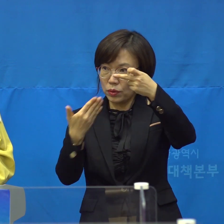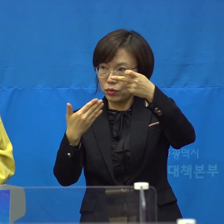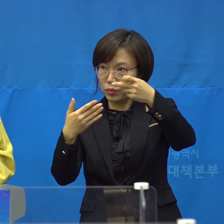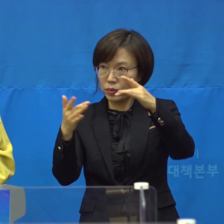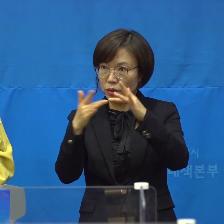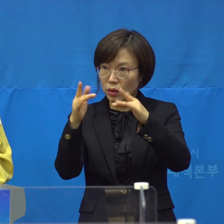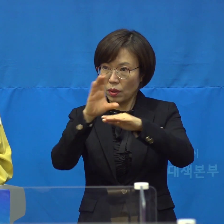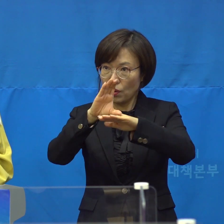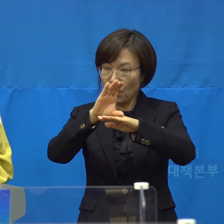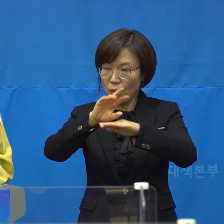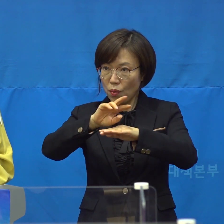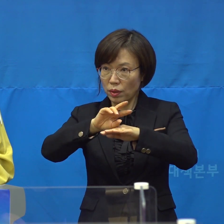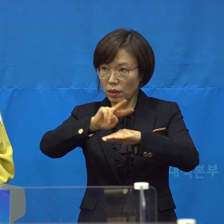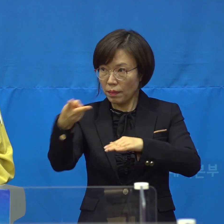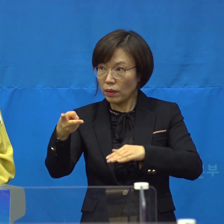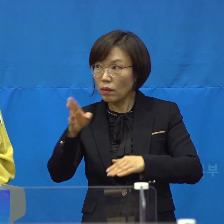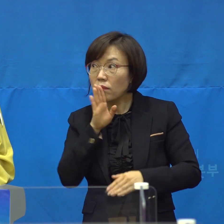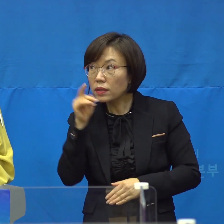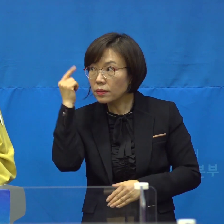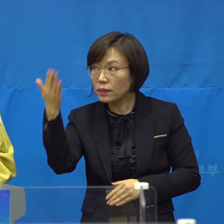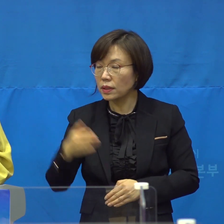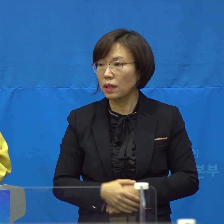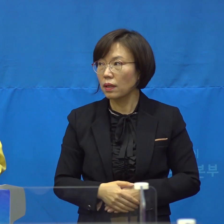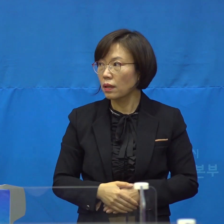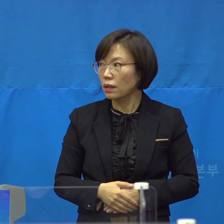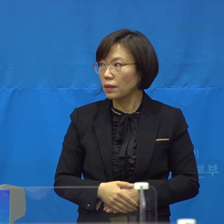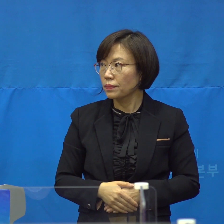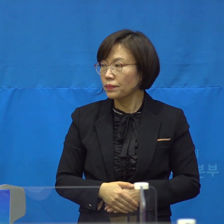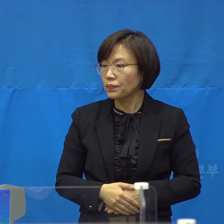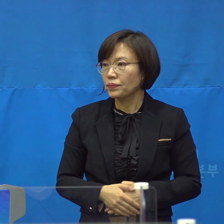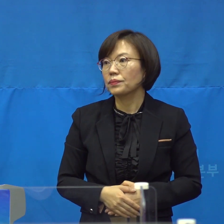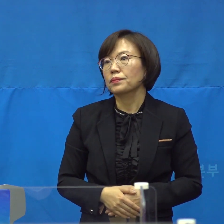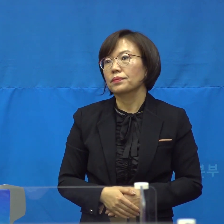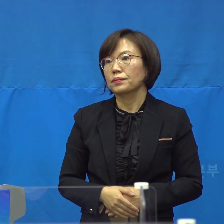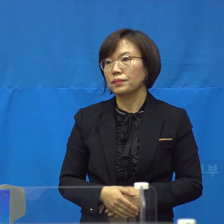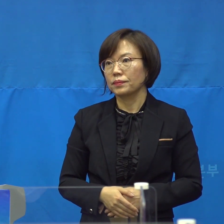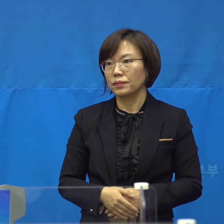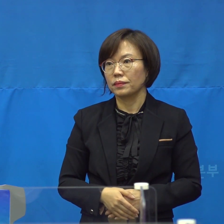원격수업이었나요? 그거는 제가 정확히 잘 모르겠습니다. 지금. 네가.